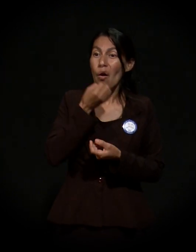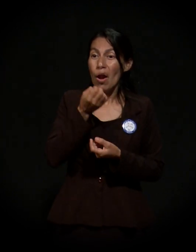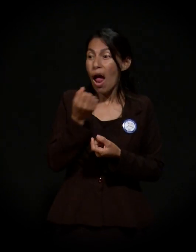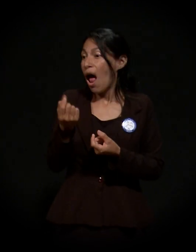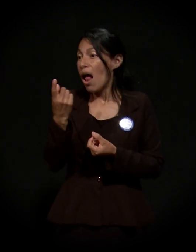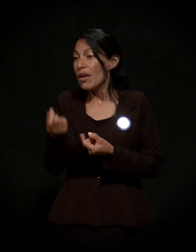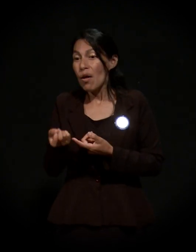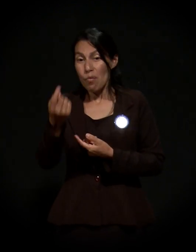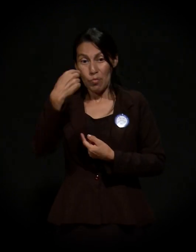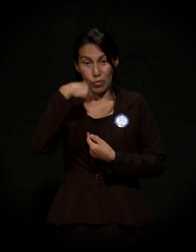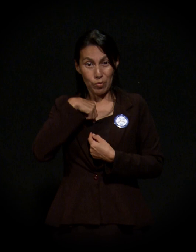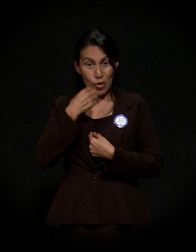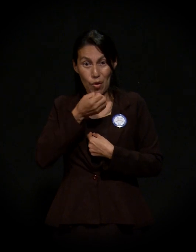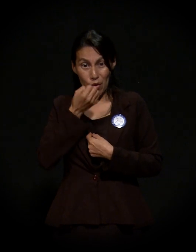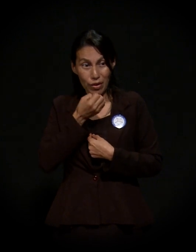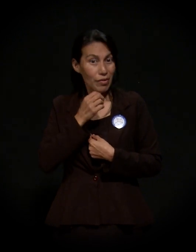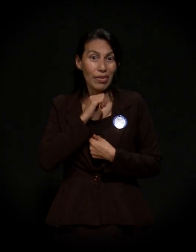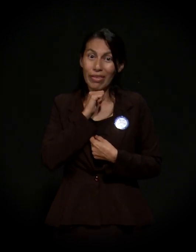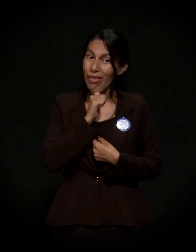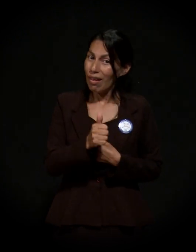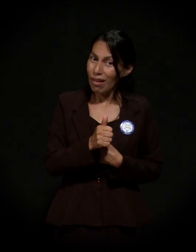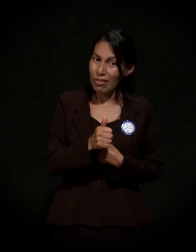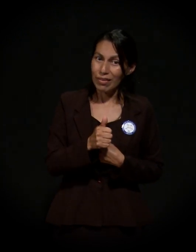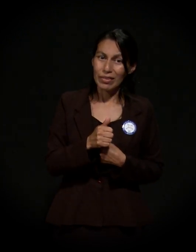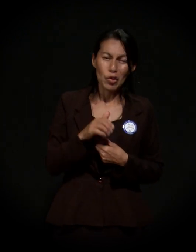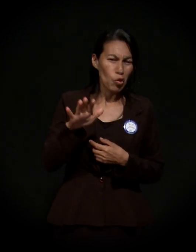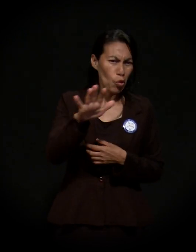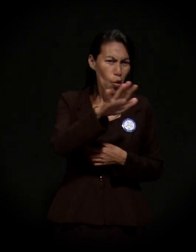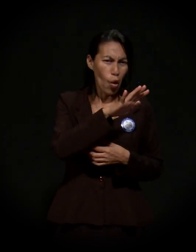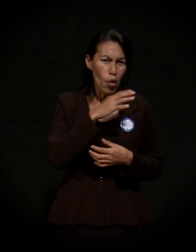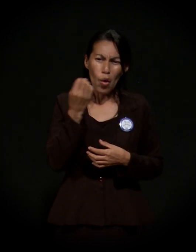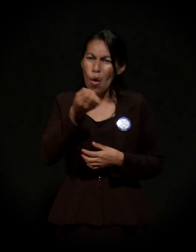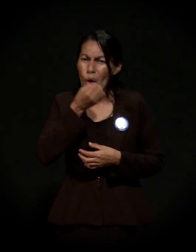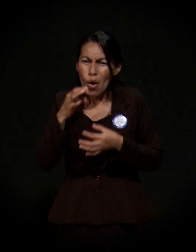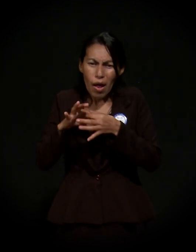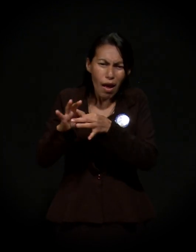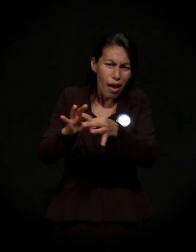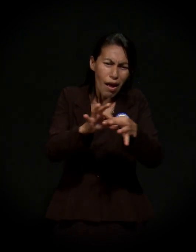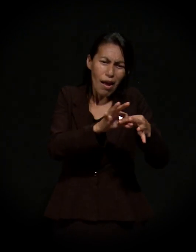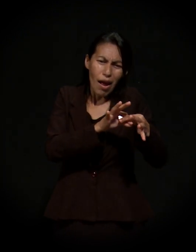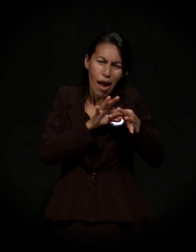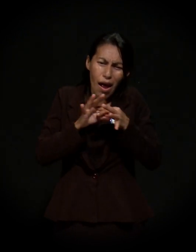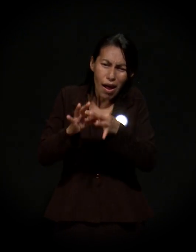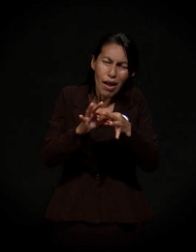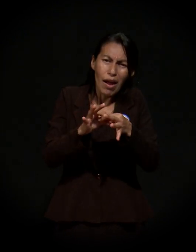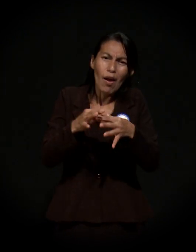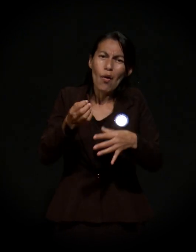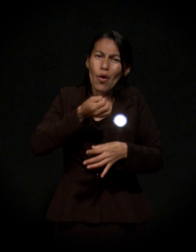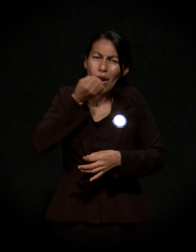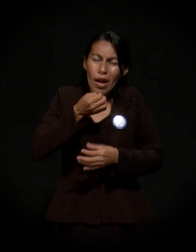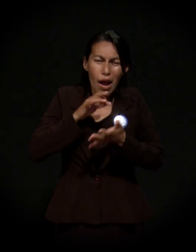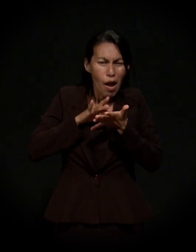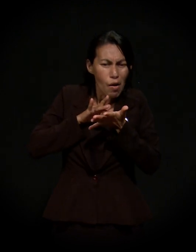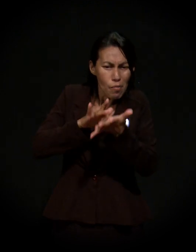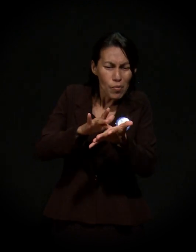se ore por él o por ella. Debemos formar redes de oración y